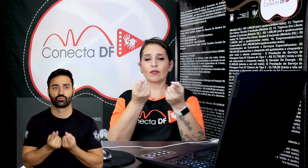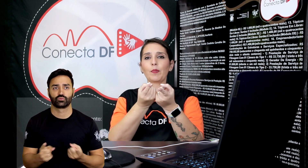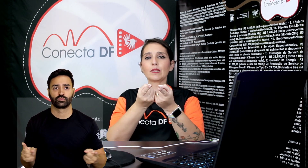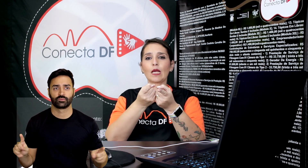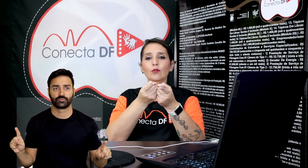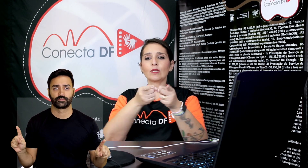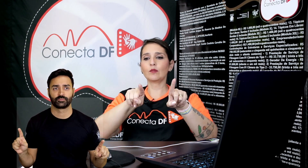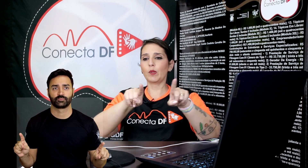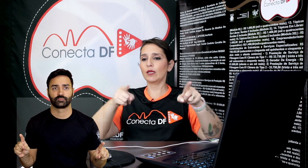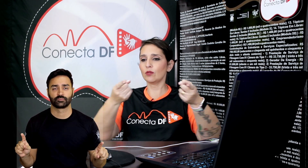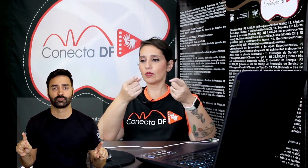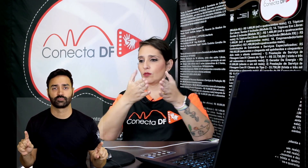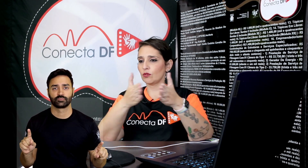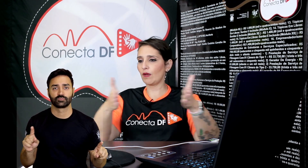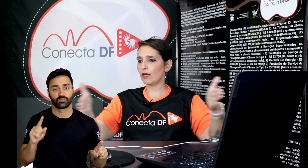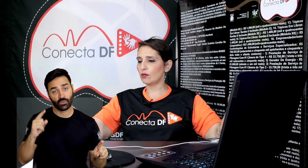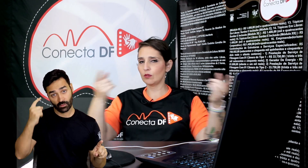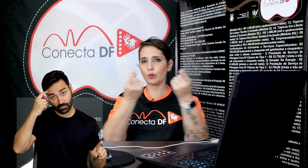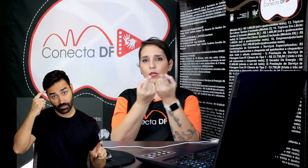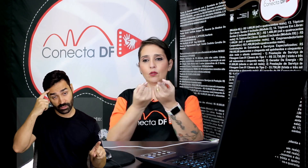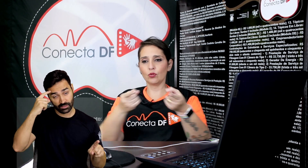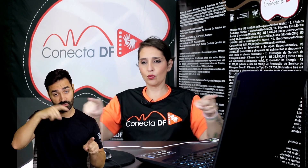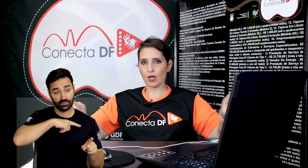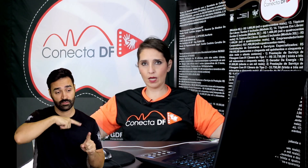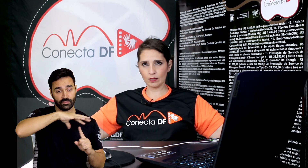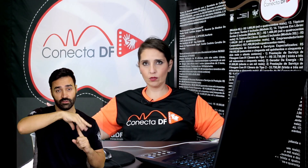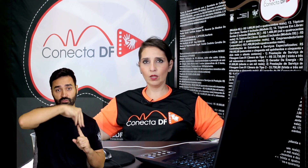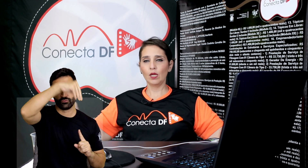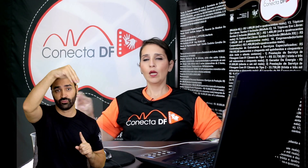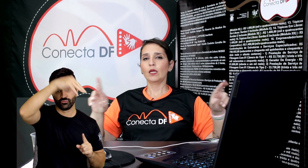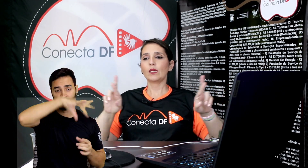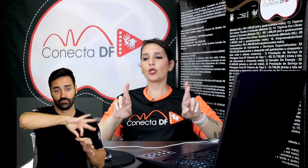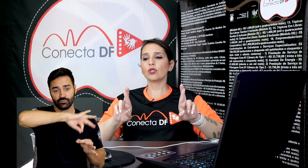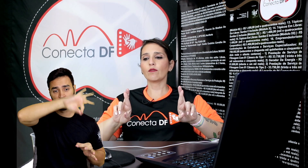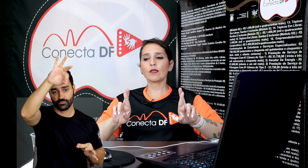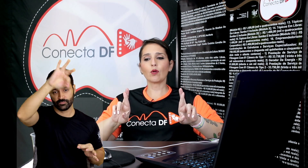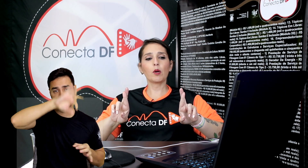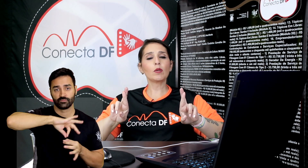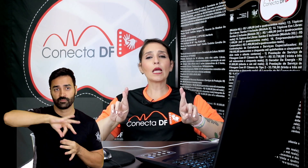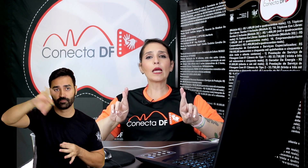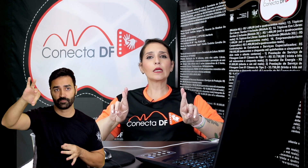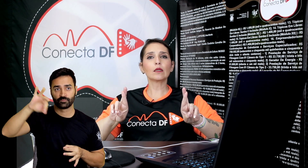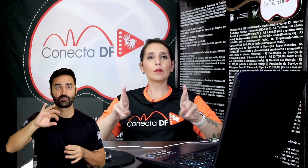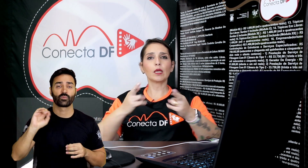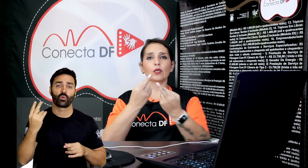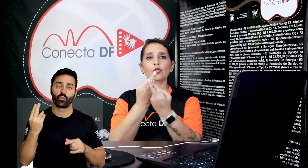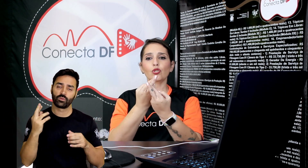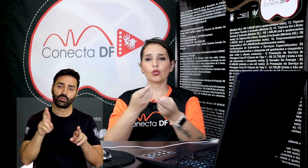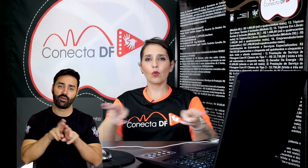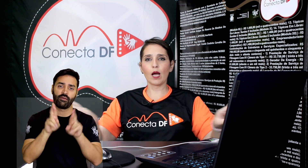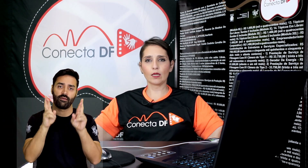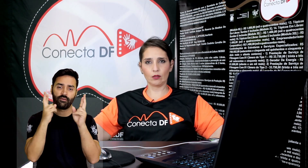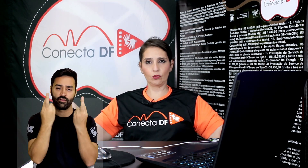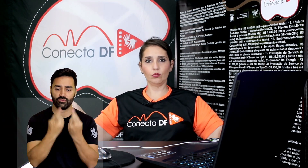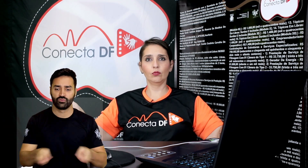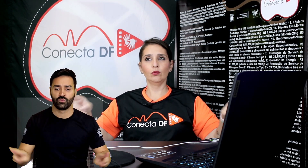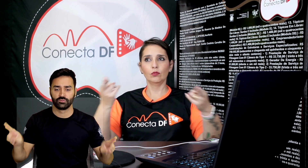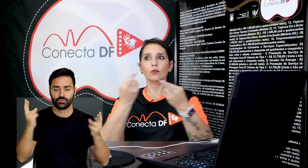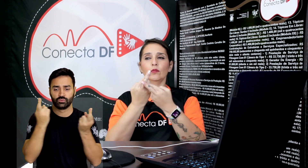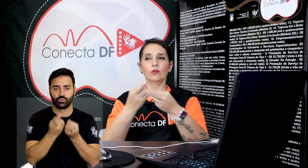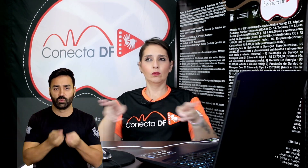Aí é só você pensar nos espetos, né? Nos vários espetos, churrasco. Tem gente que faz com a mão em R também,